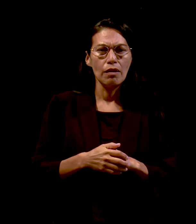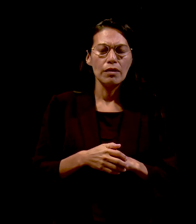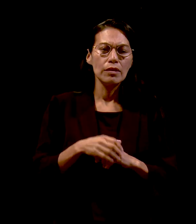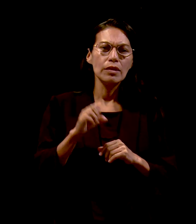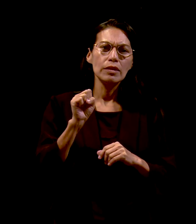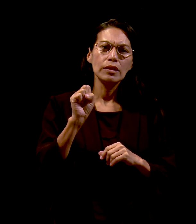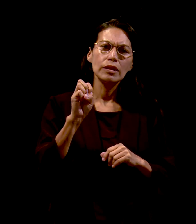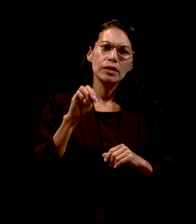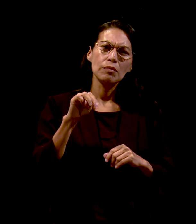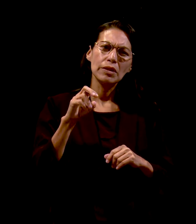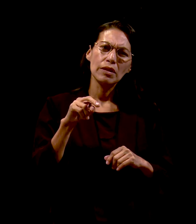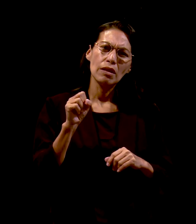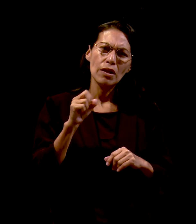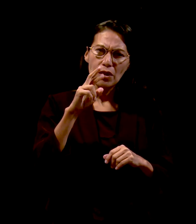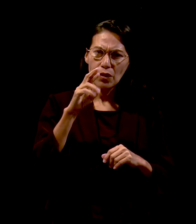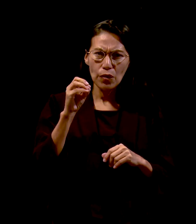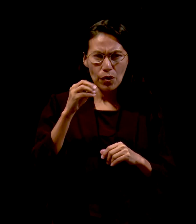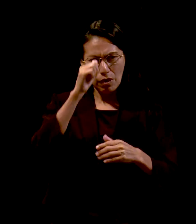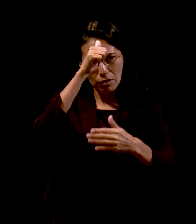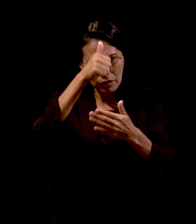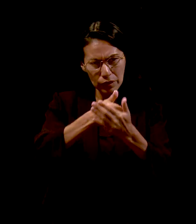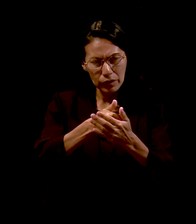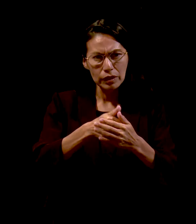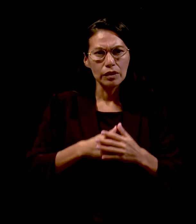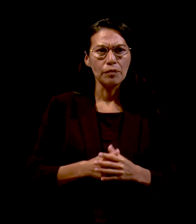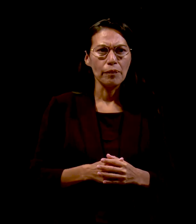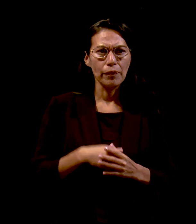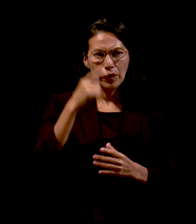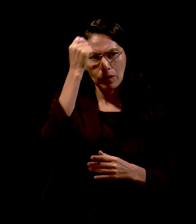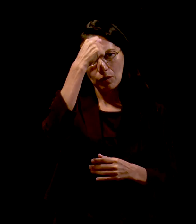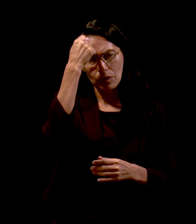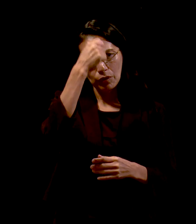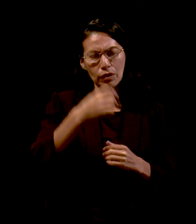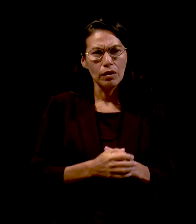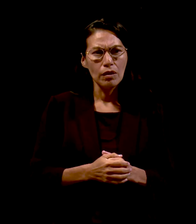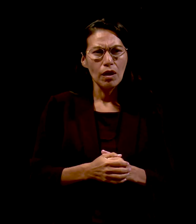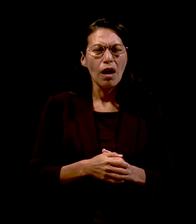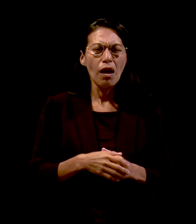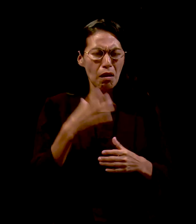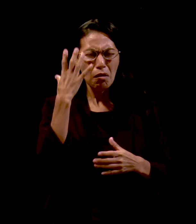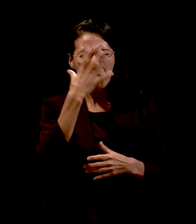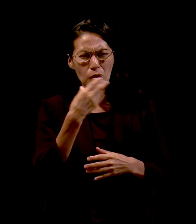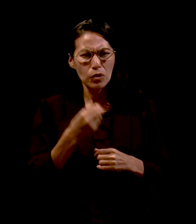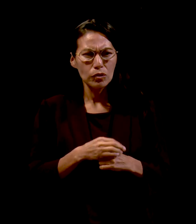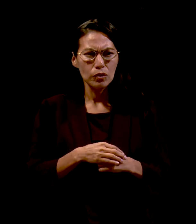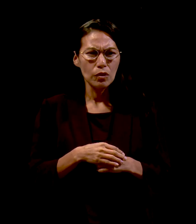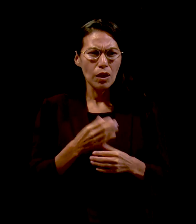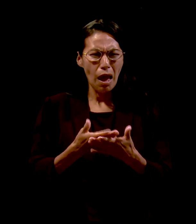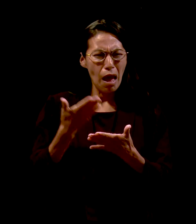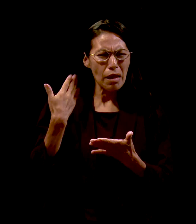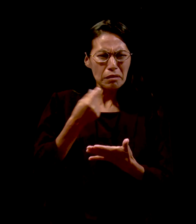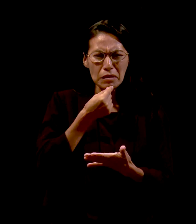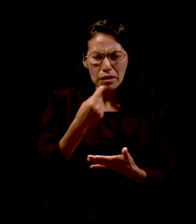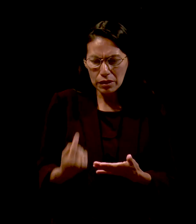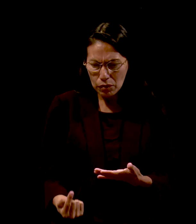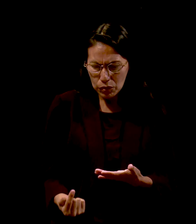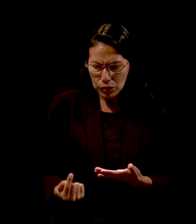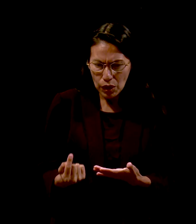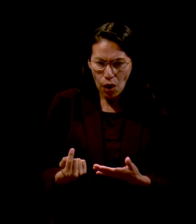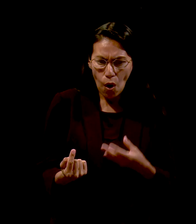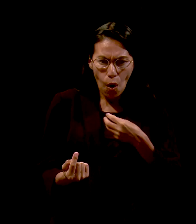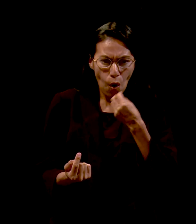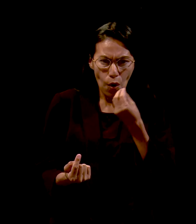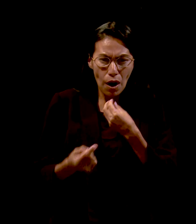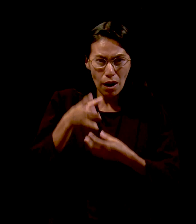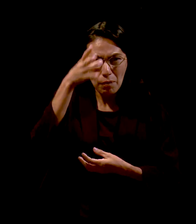imparto clases de teología en el seminario teológico adventista de cuba' maravilloso usted aprendió